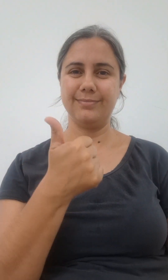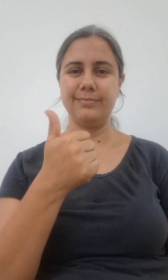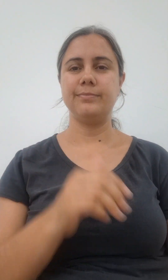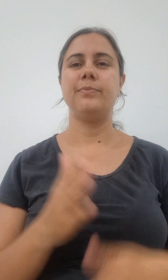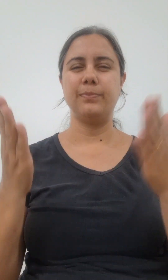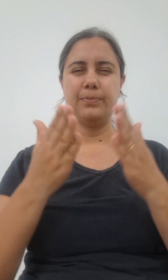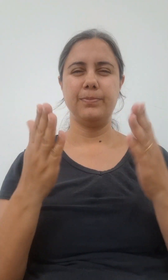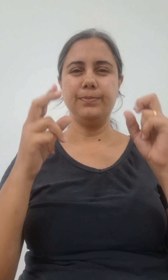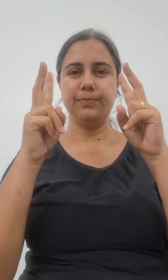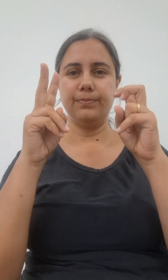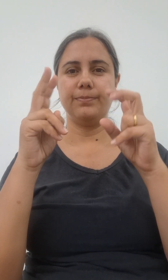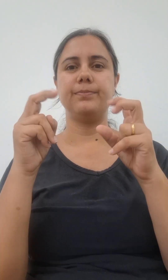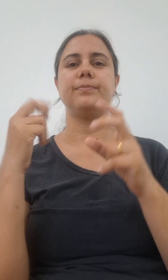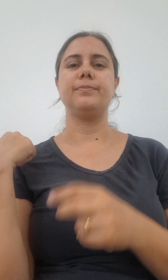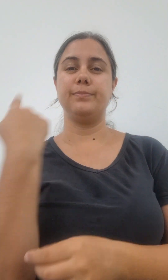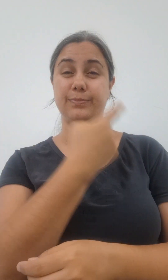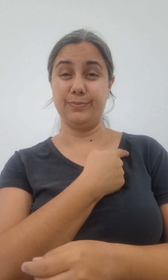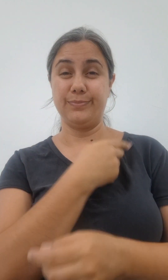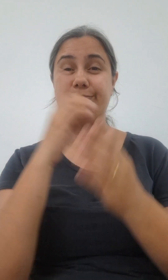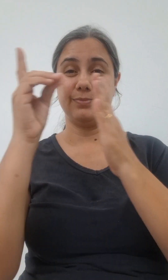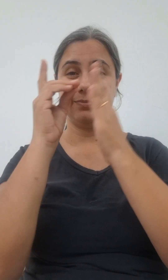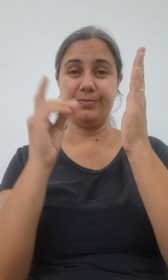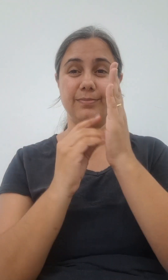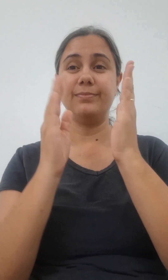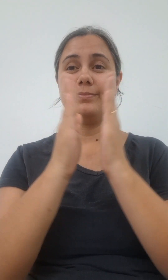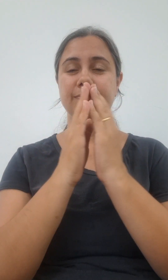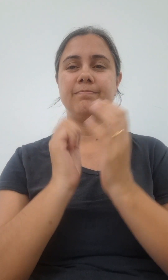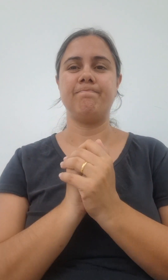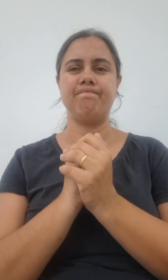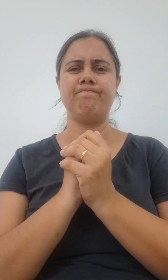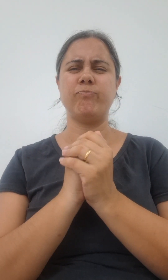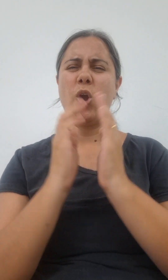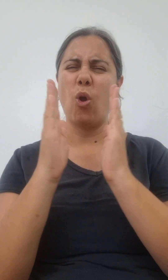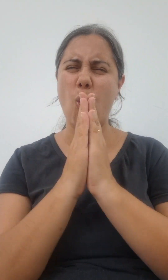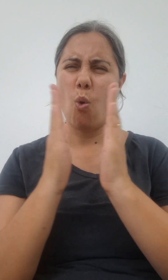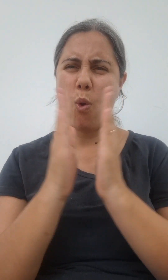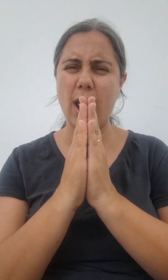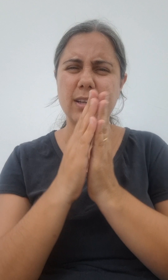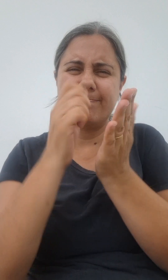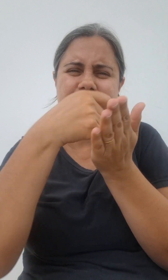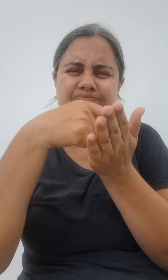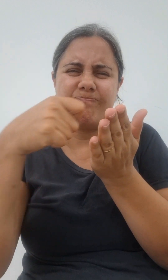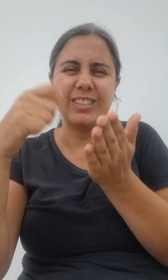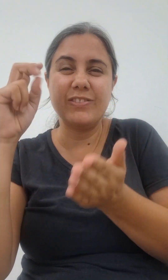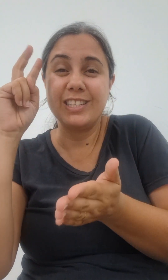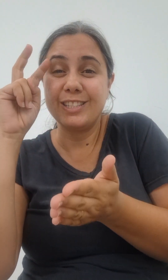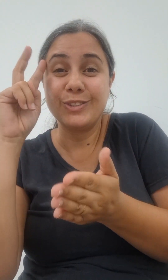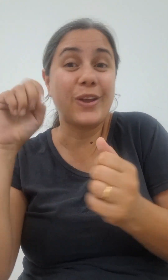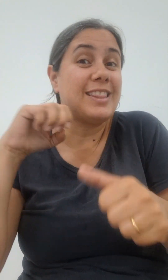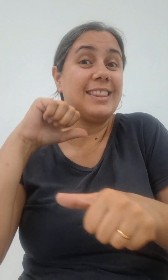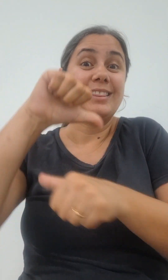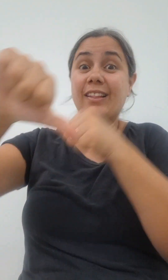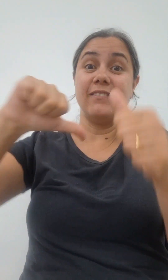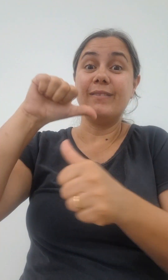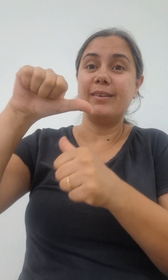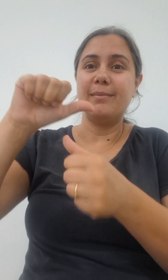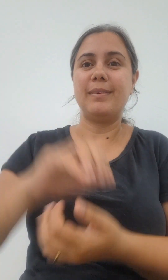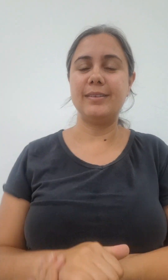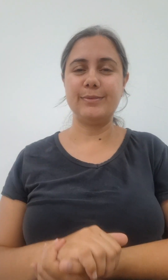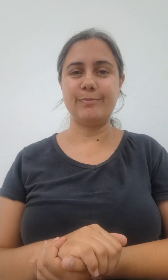Oi, tudo bem? Hoje o tema do nosso devocional é orações que